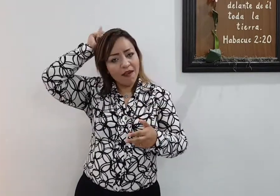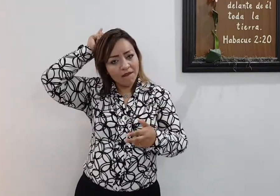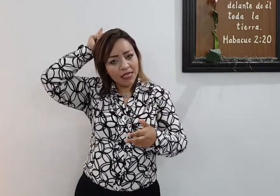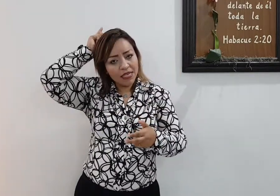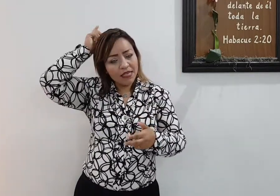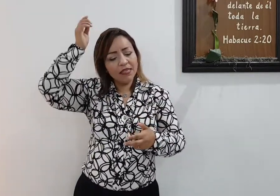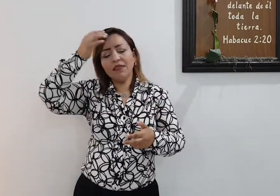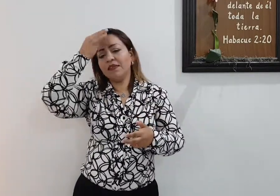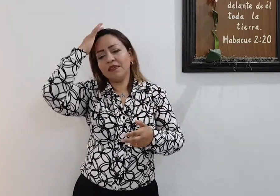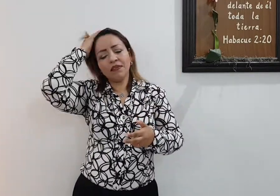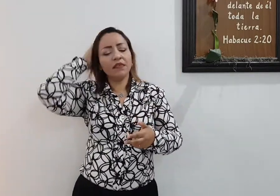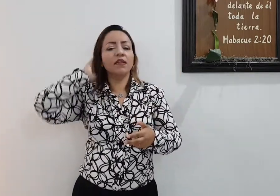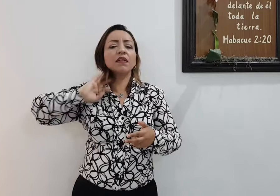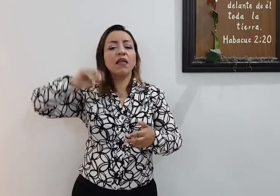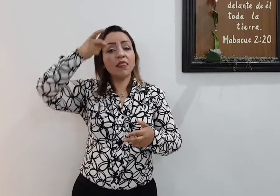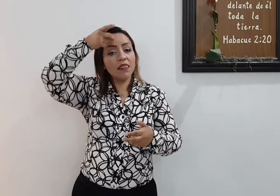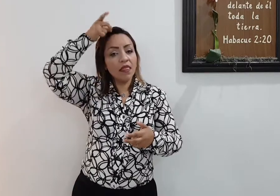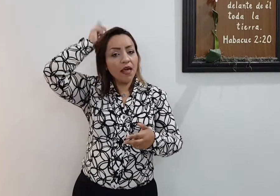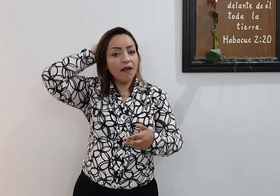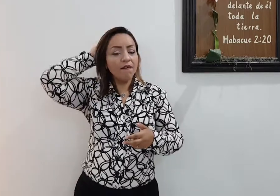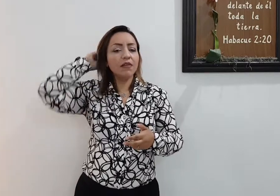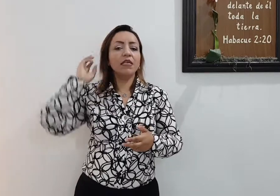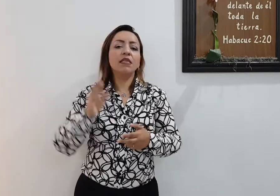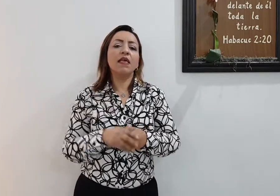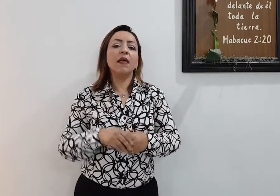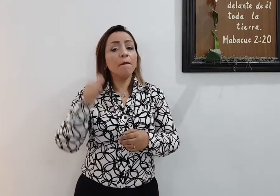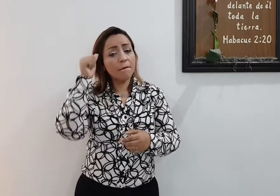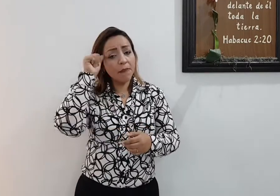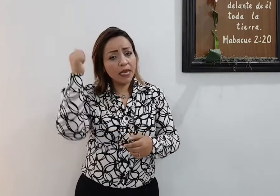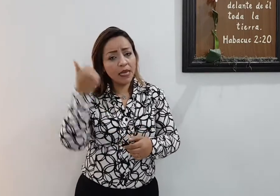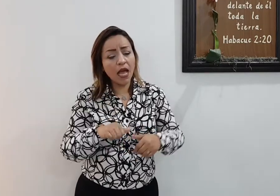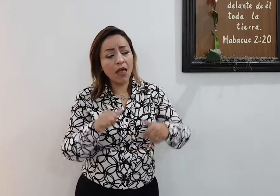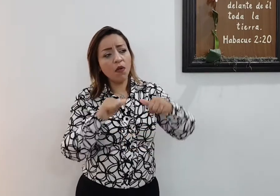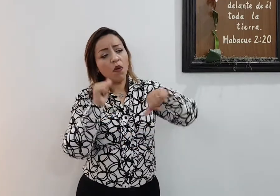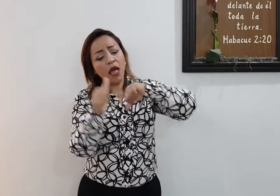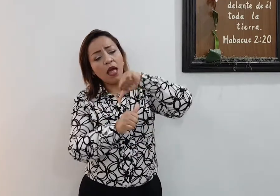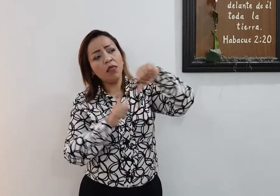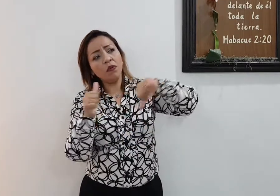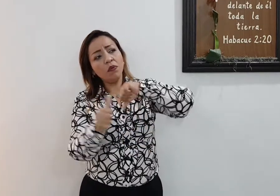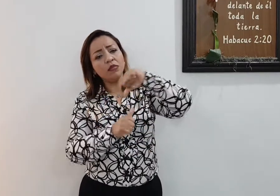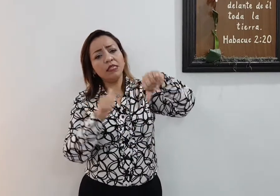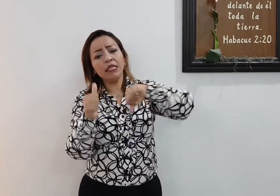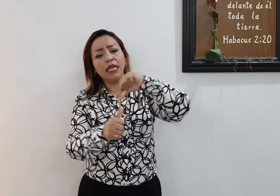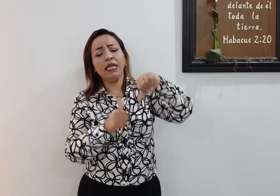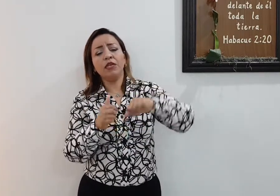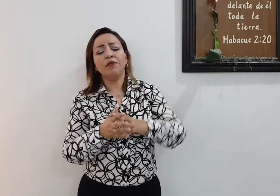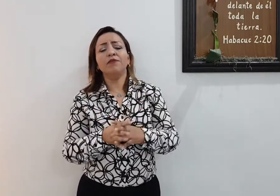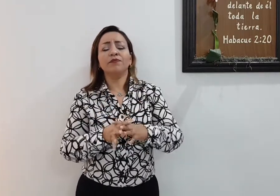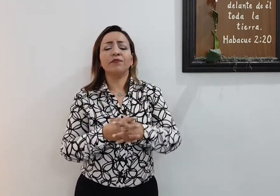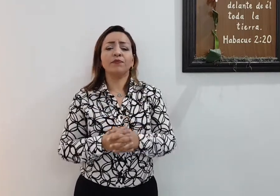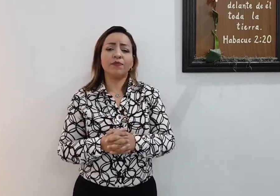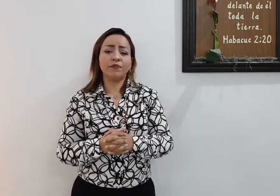no puedes hacer esto, David, y por medio del profeta Natán le dijo sus verdades. Y entonces David, en actitud